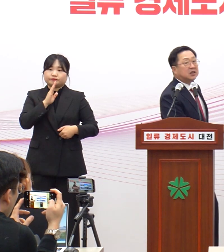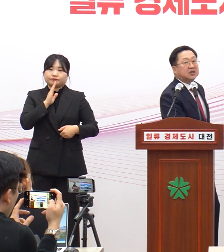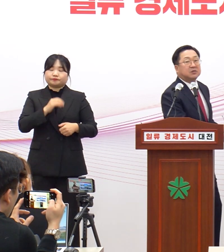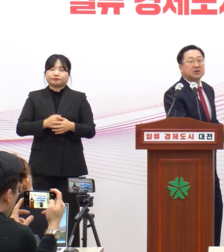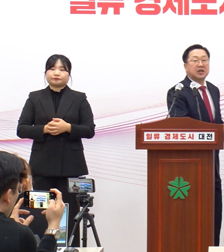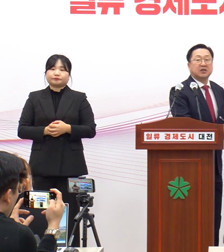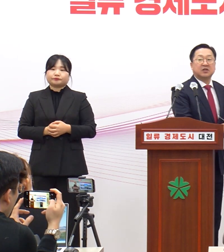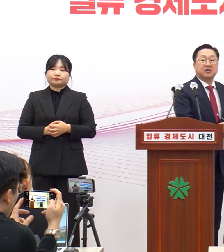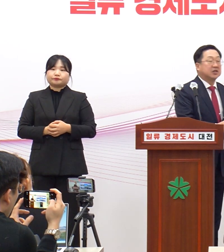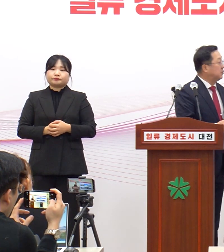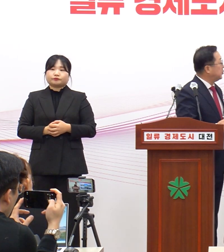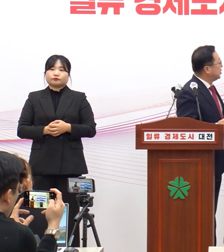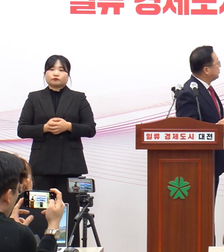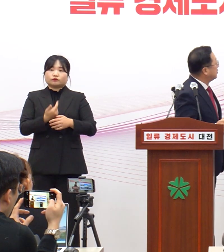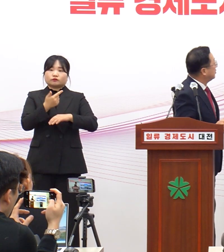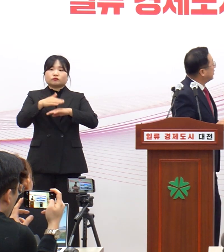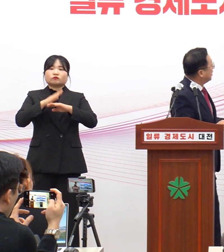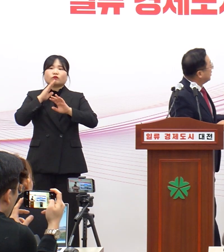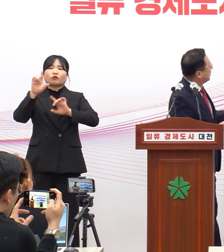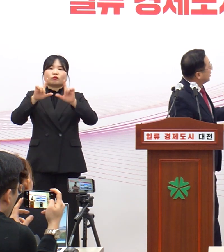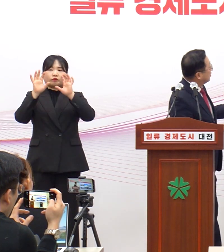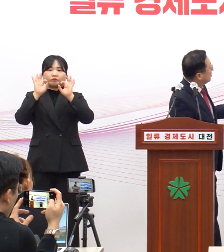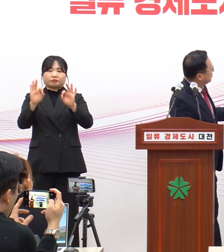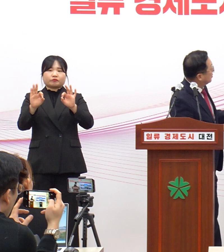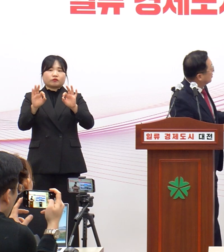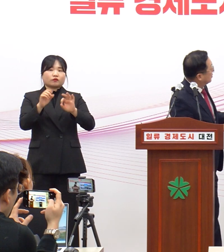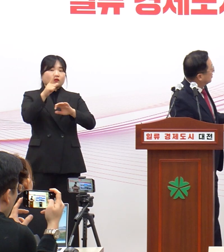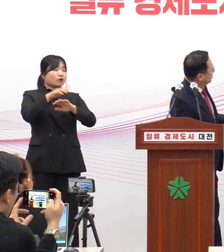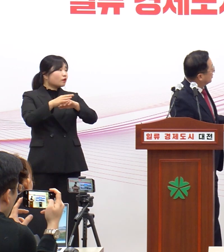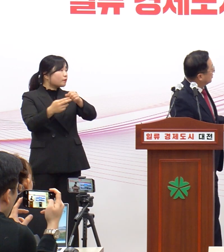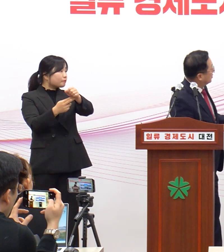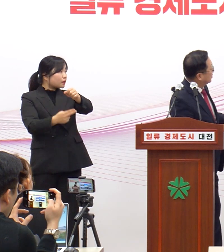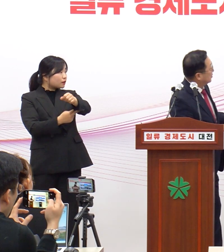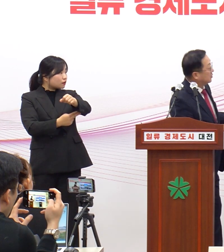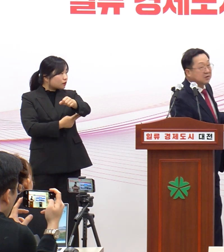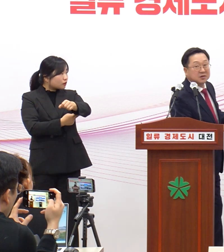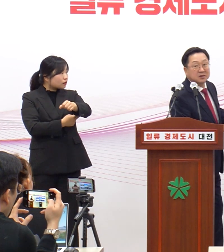다음. 우리 지금 대전 현실을 한번 보십시오. 여기 한밭대